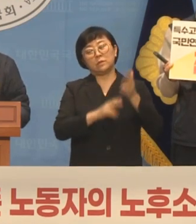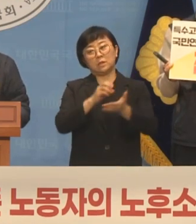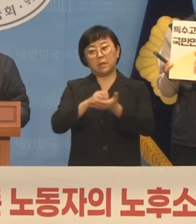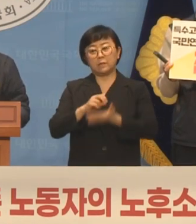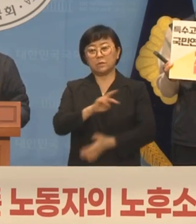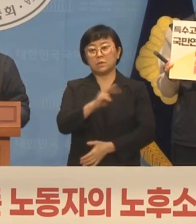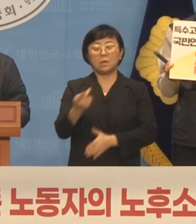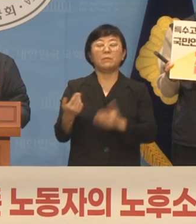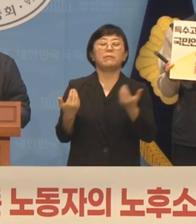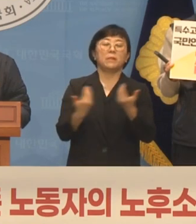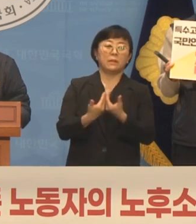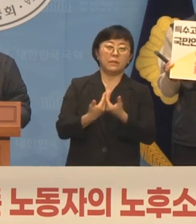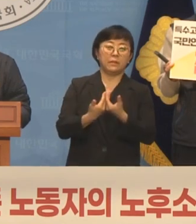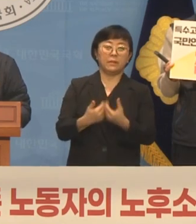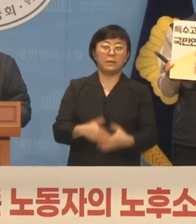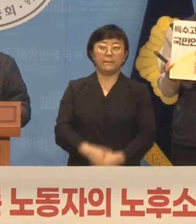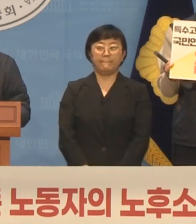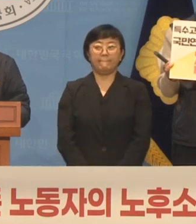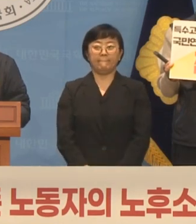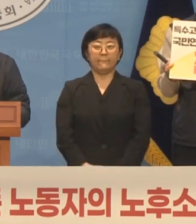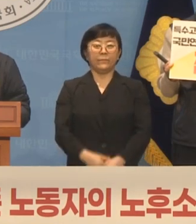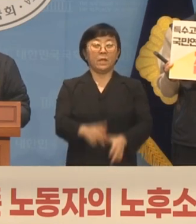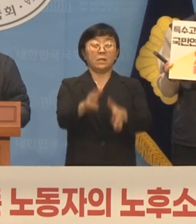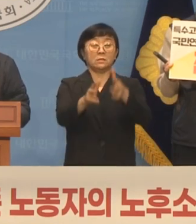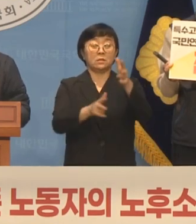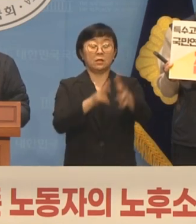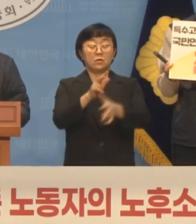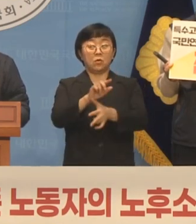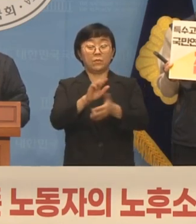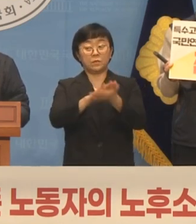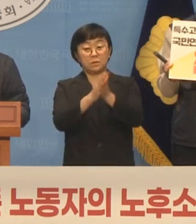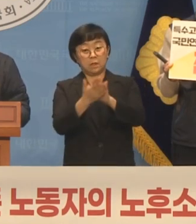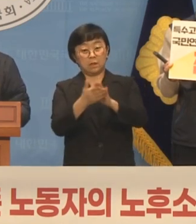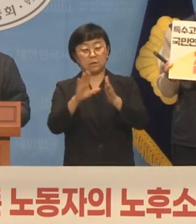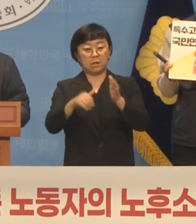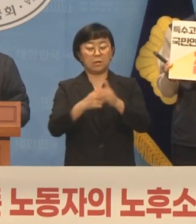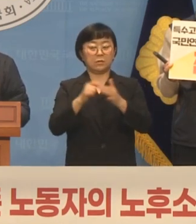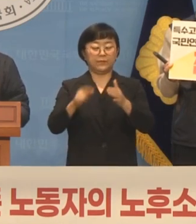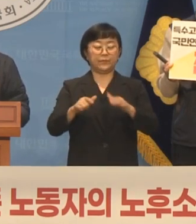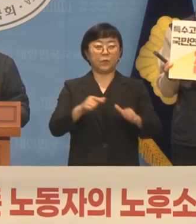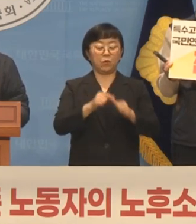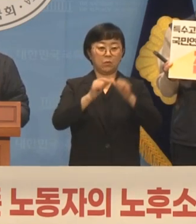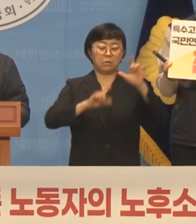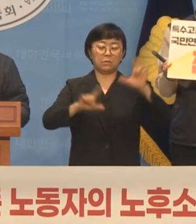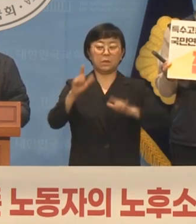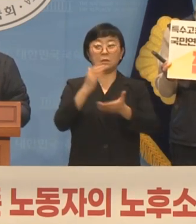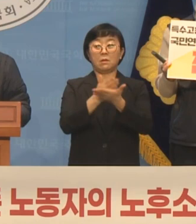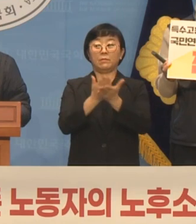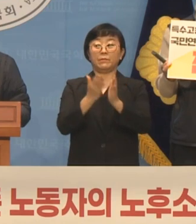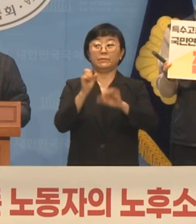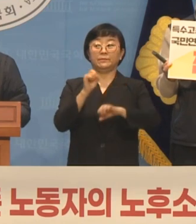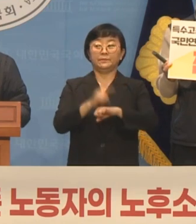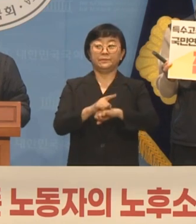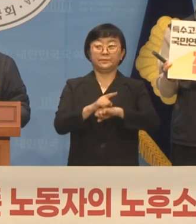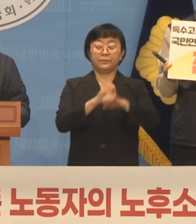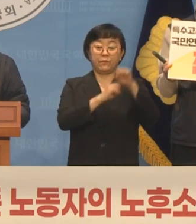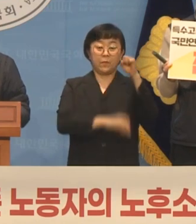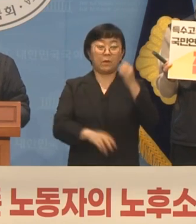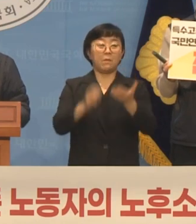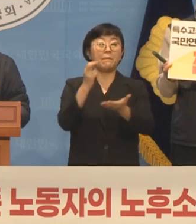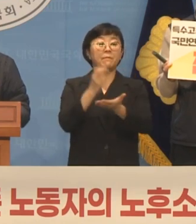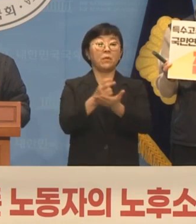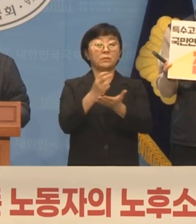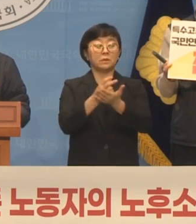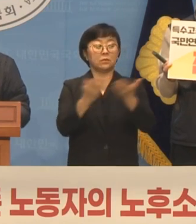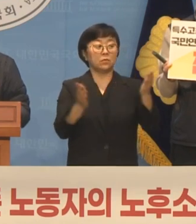전환을 반대하고 있습니다. 산업 전환에 따른 현재의 고용 형태의 다양성은 기존 법상